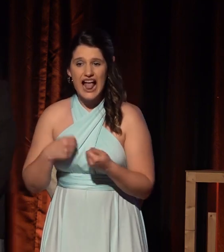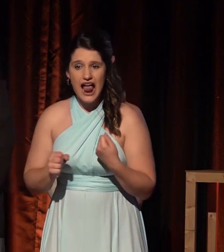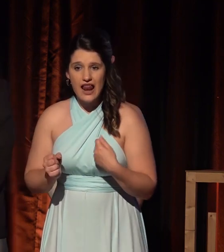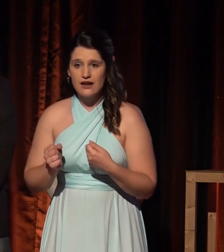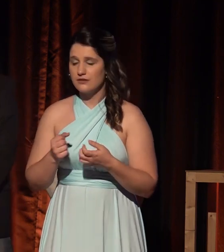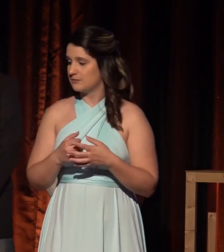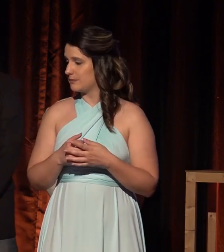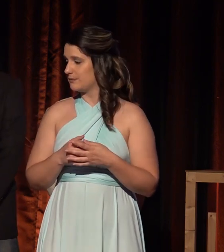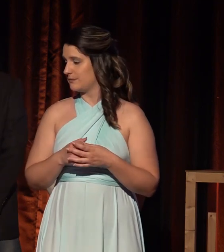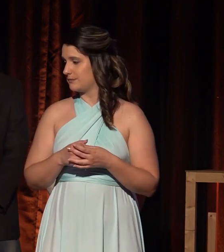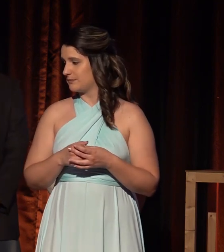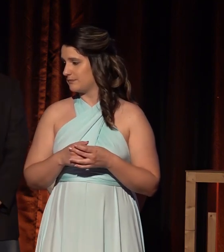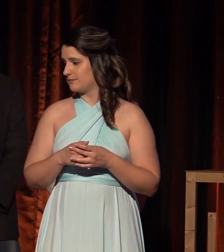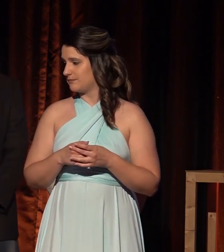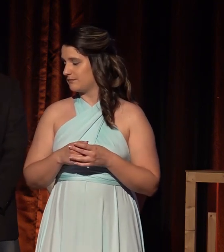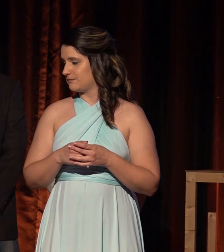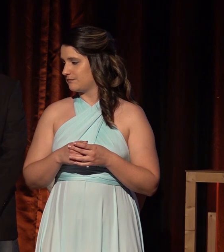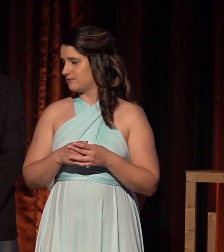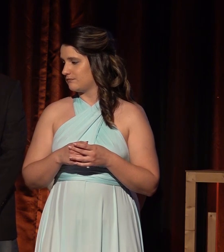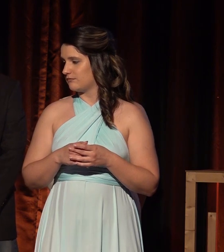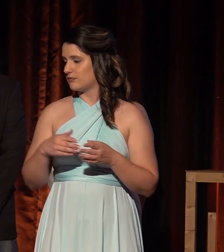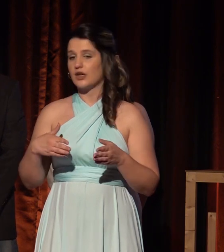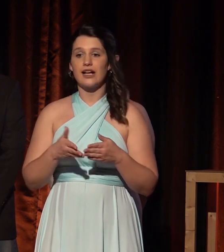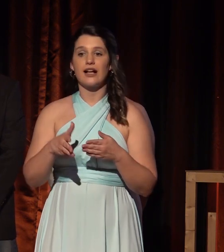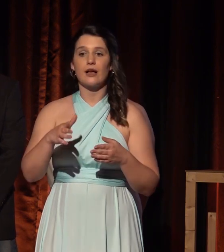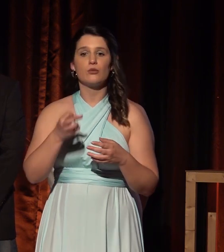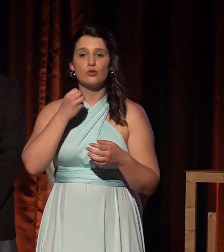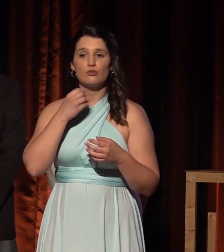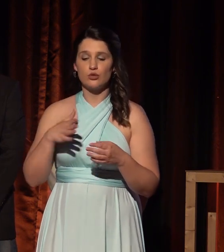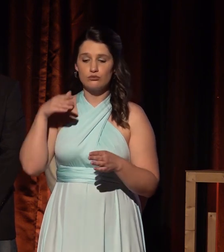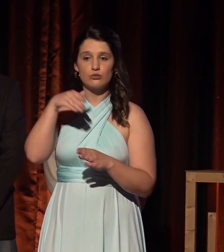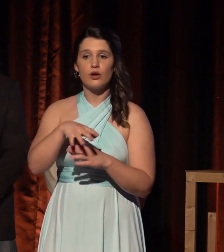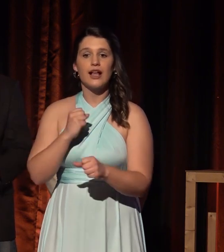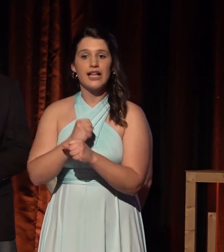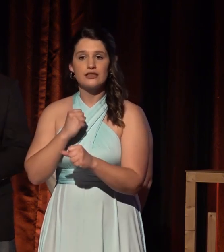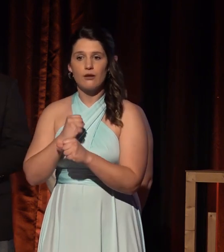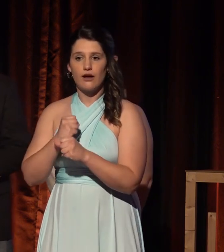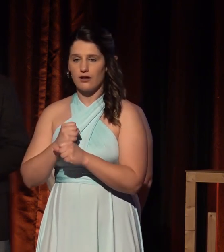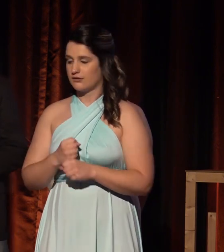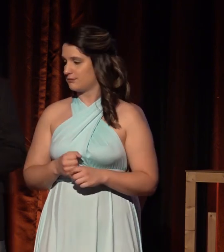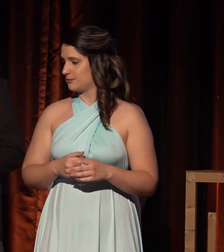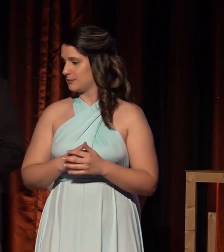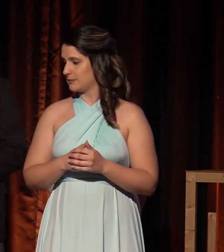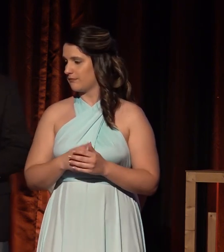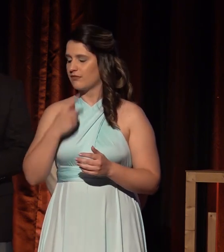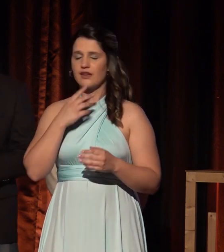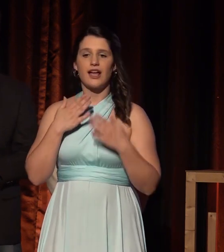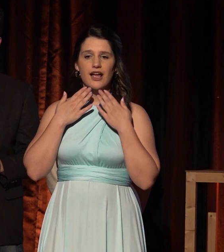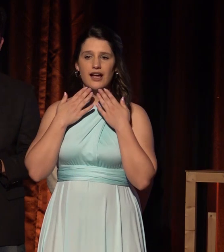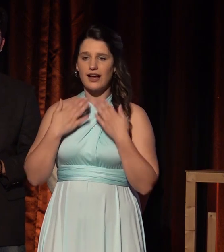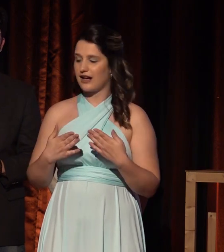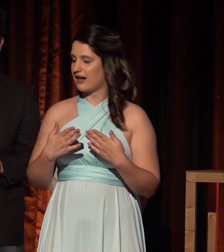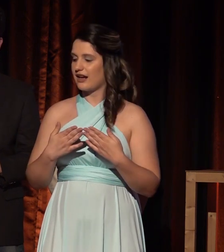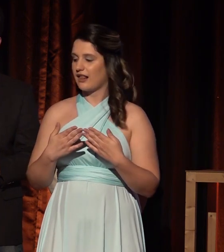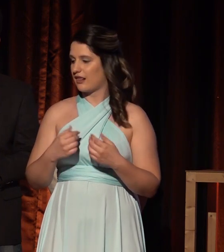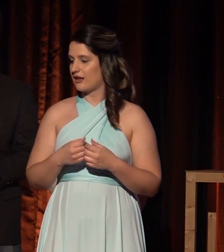de professorat i empresaris, fent camí per aconseguir una bona inserció laboral. I avui estic aquí molt agraït per tot el que m'ha